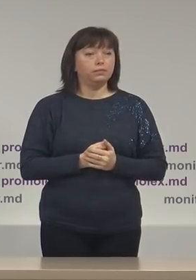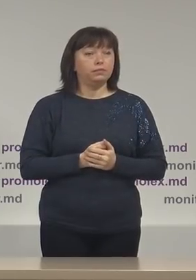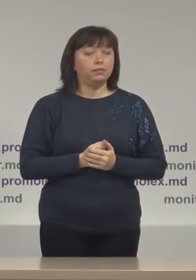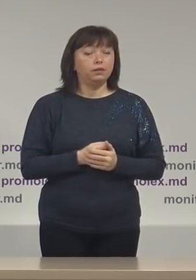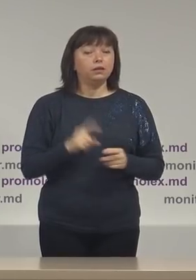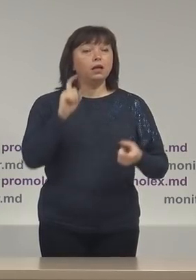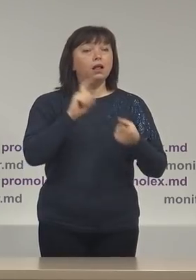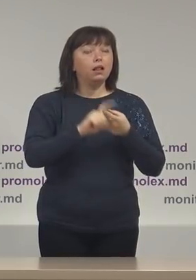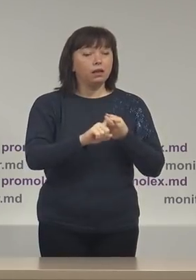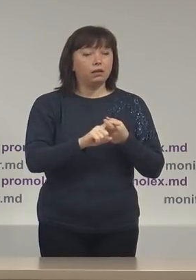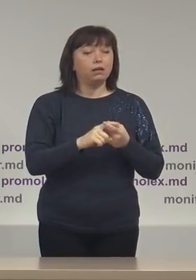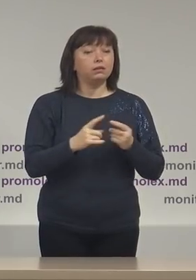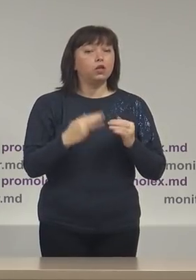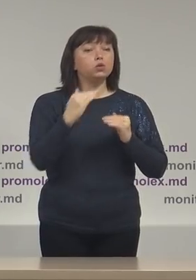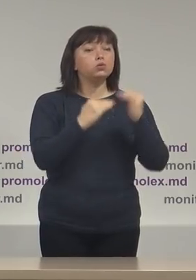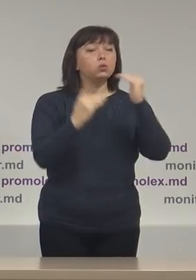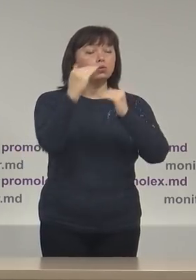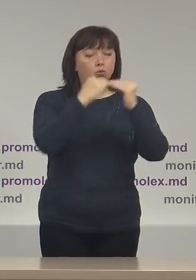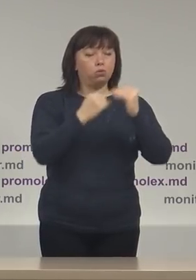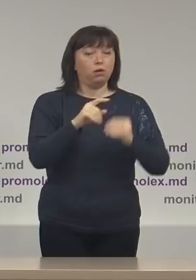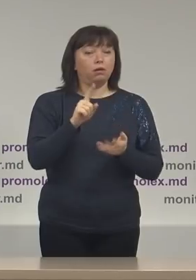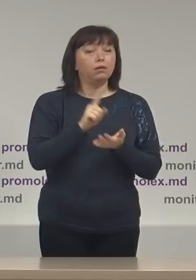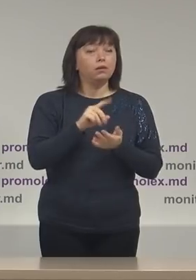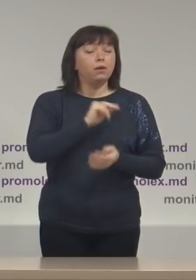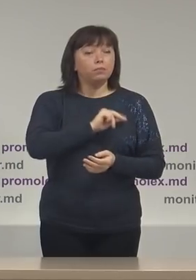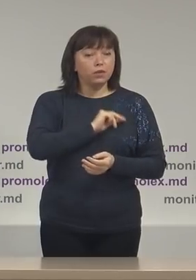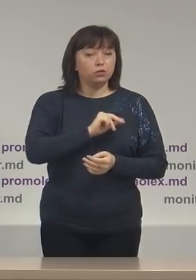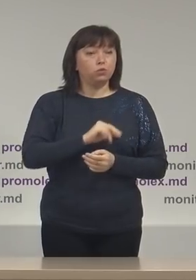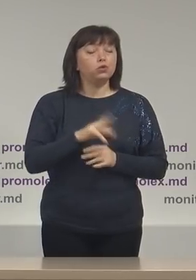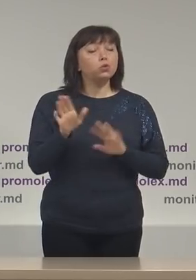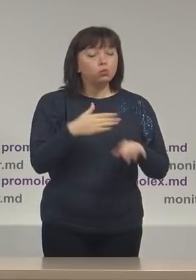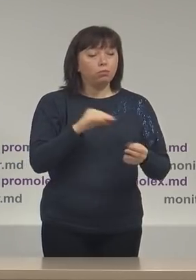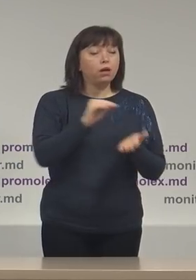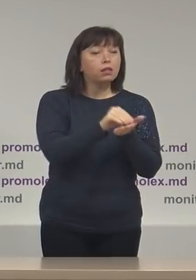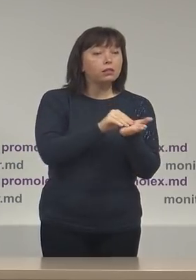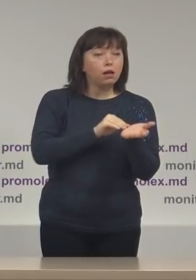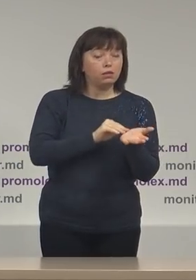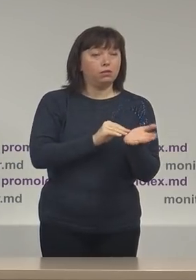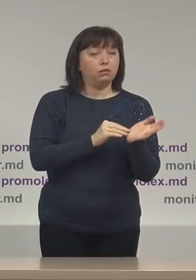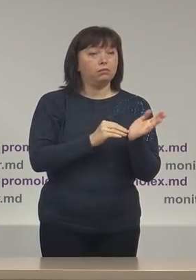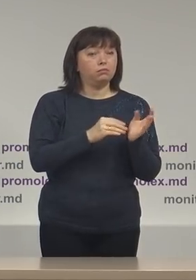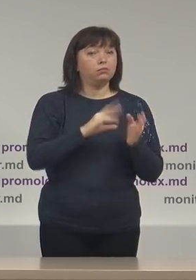Legat de structura misiunii în ziua alegerilor, câteva date generale.